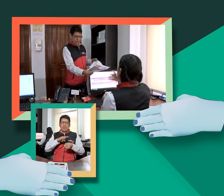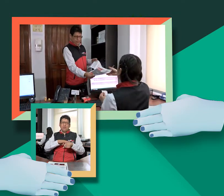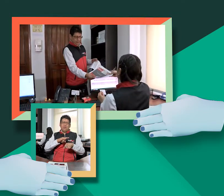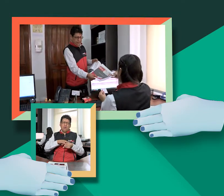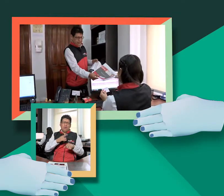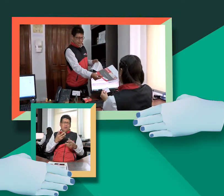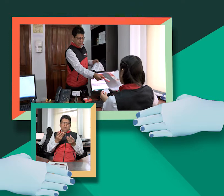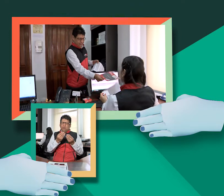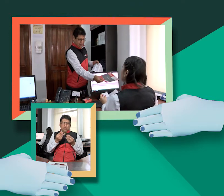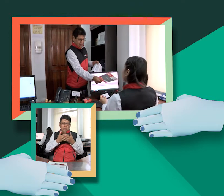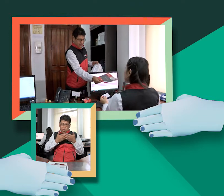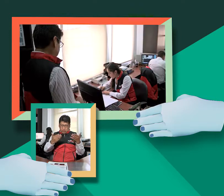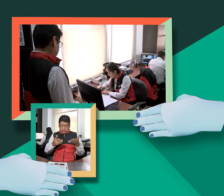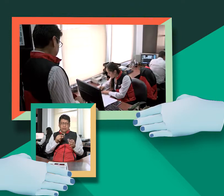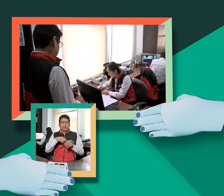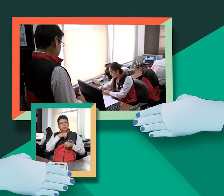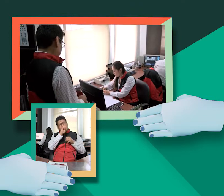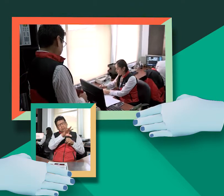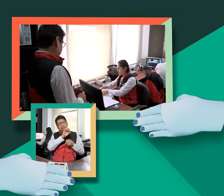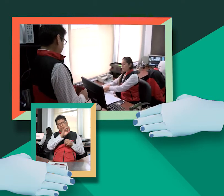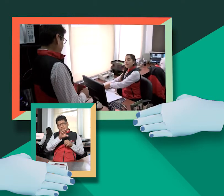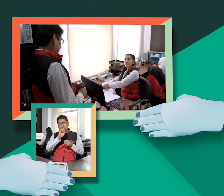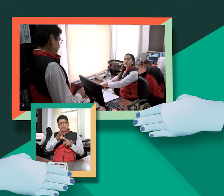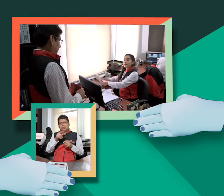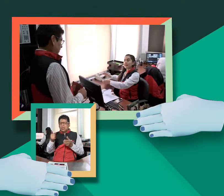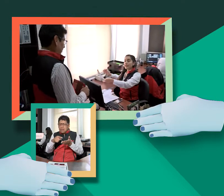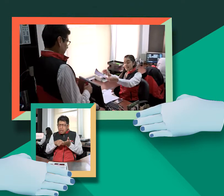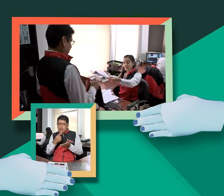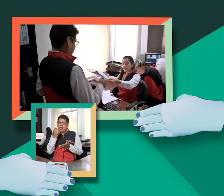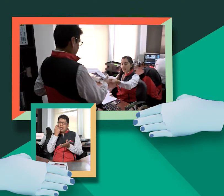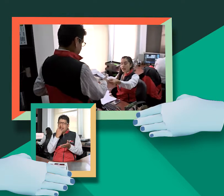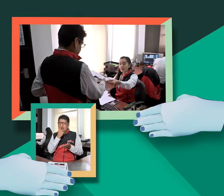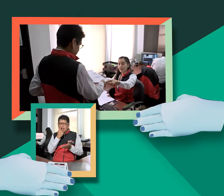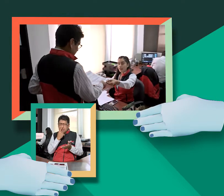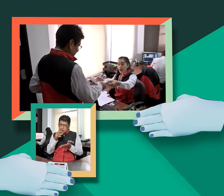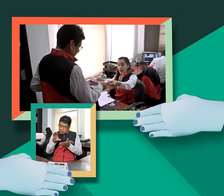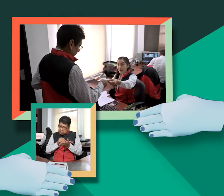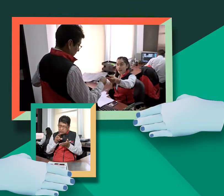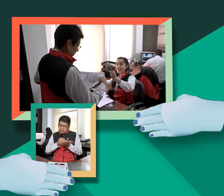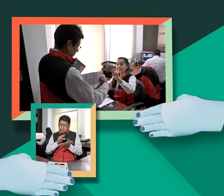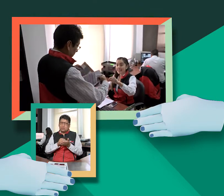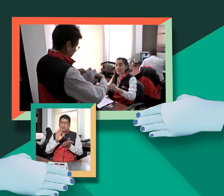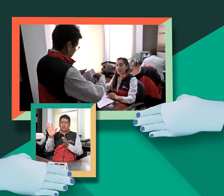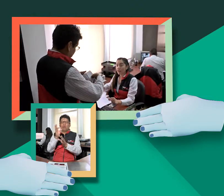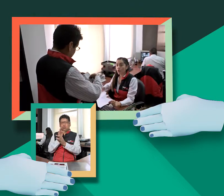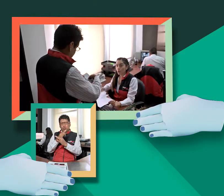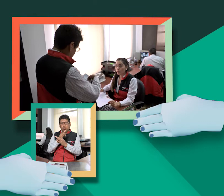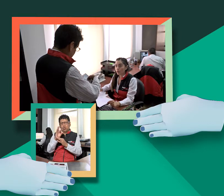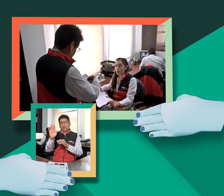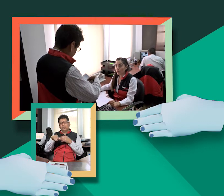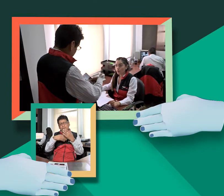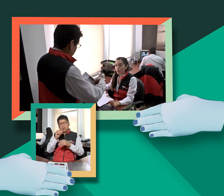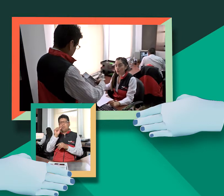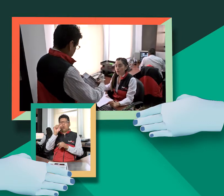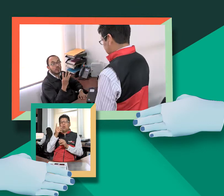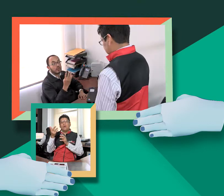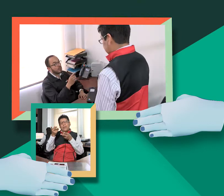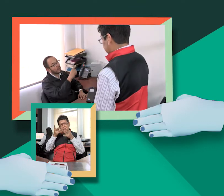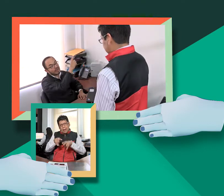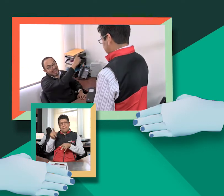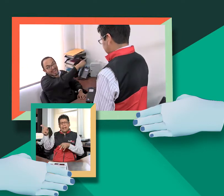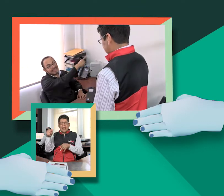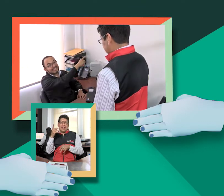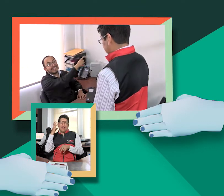bueno a medida que hemos trabajado juntas él ha querido aprender lengua de señas